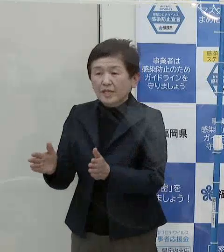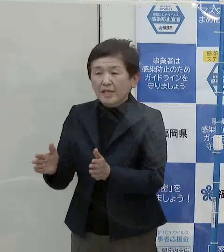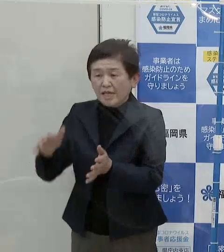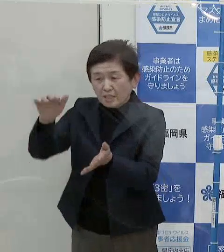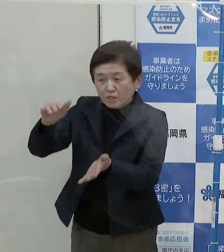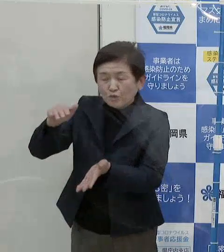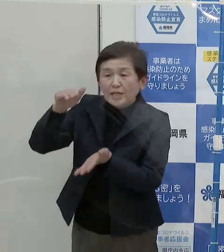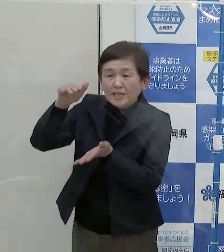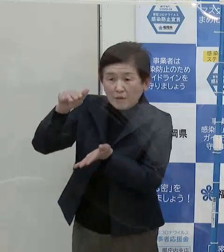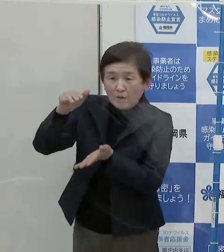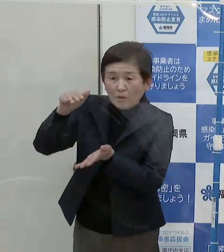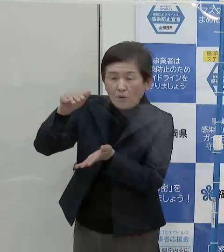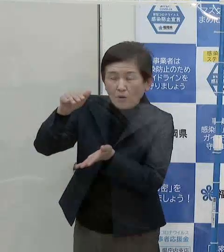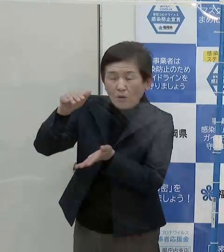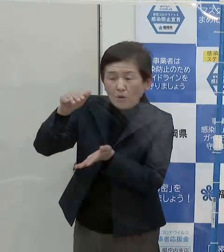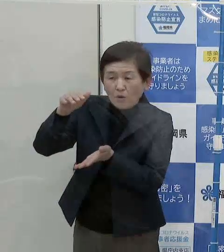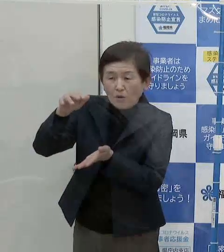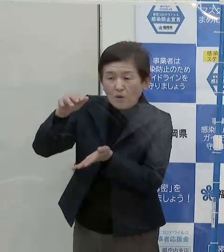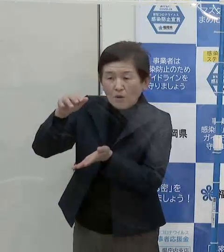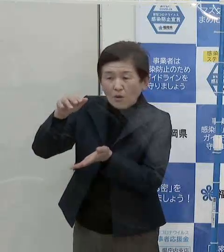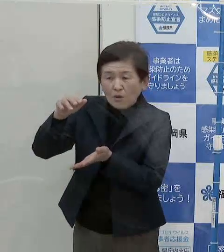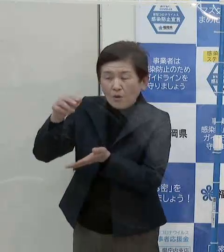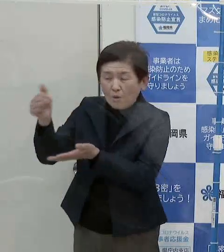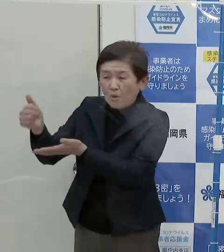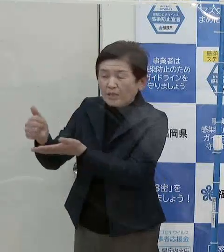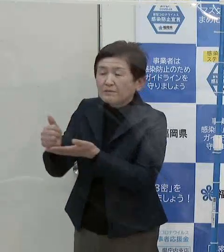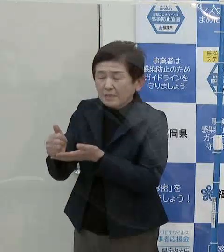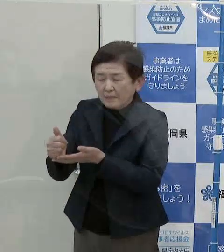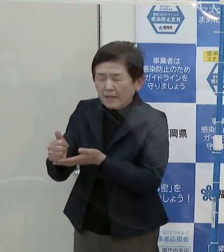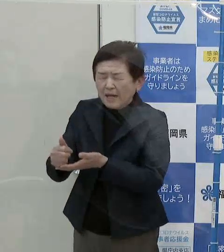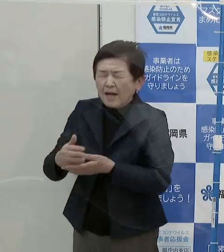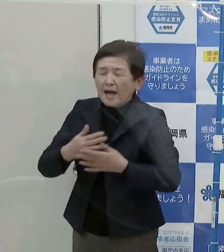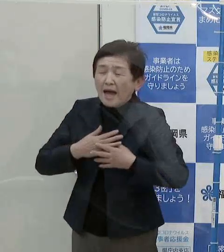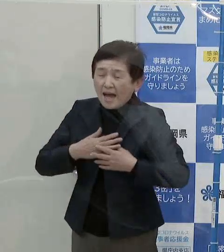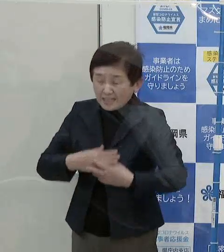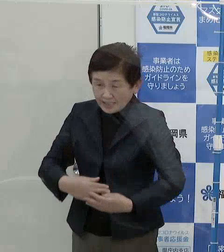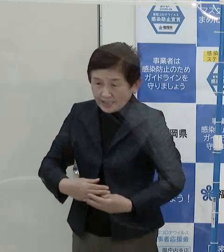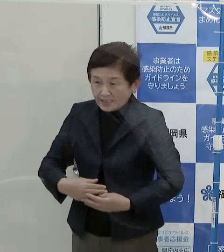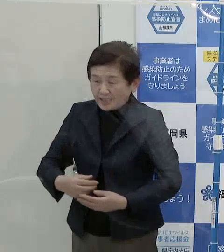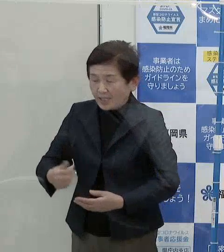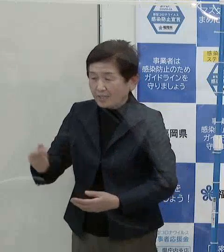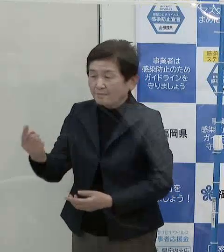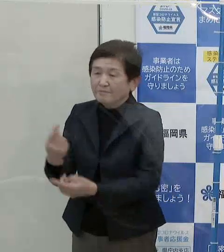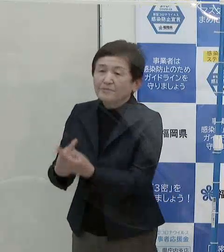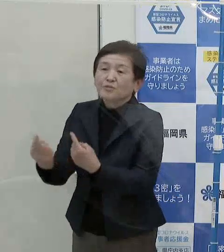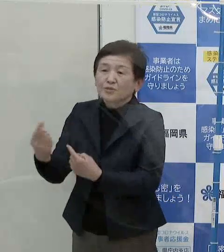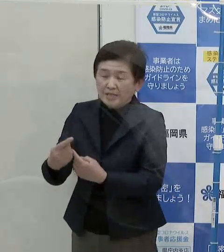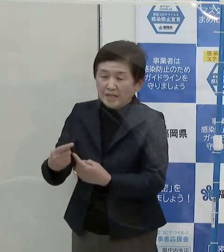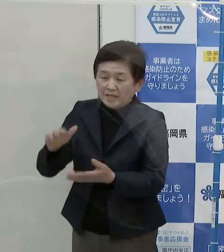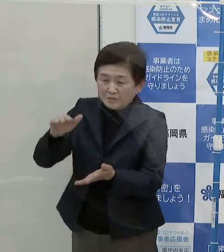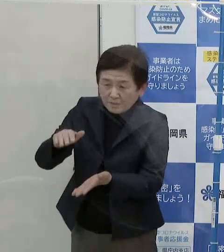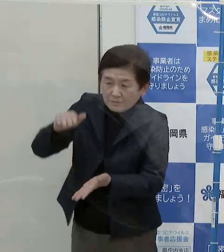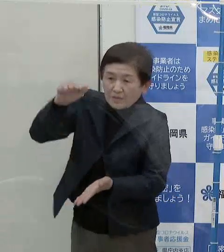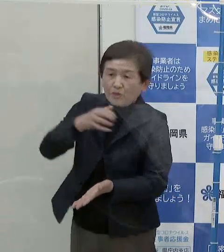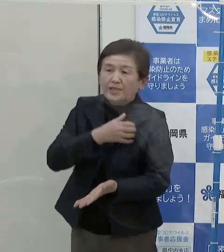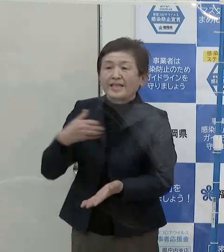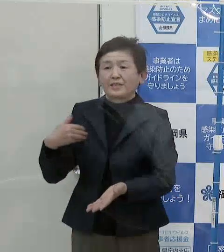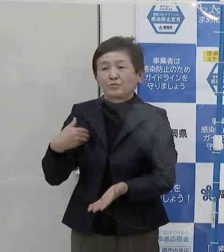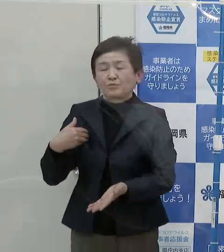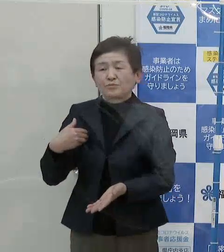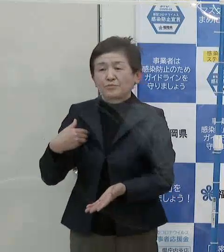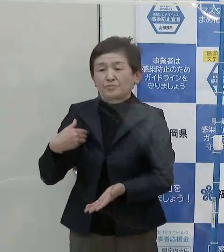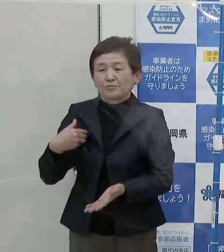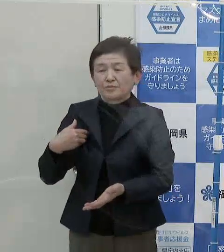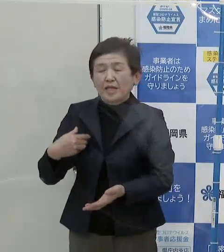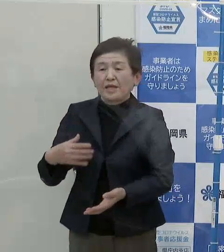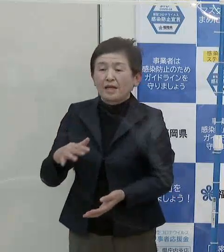益の方が直接お客様が安心して来ていただくことによって増える可能性が高い。そういう意味では我